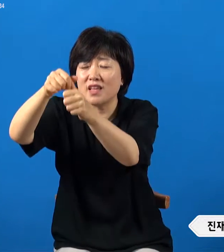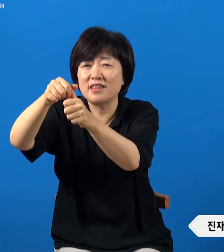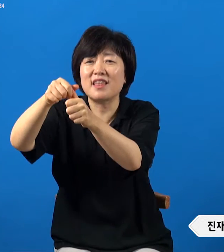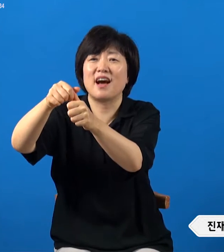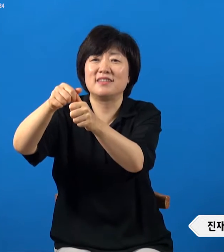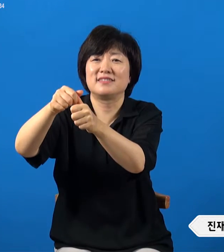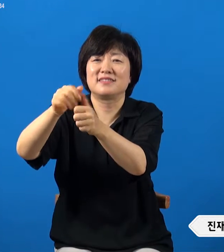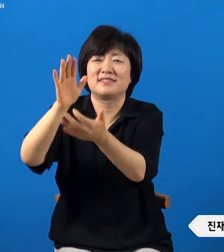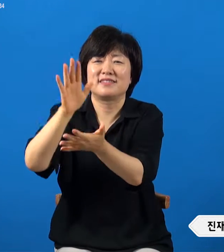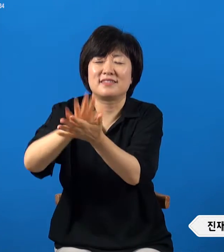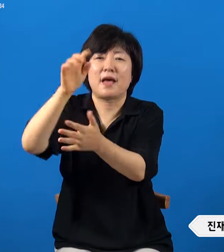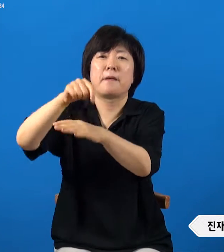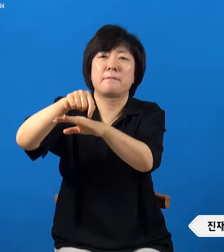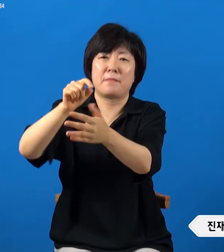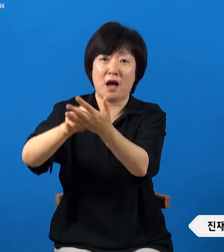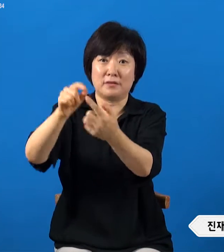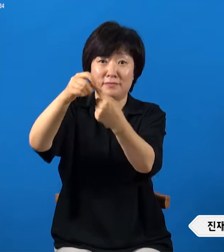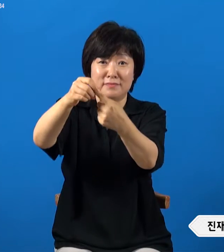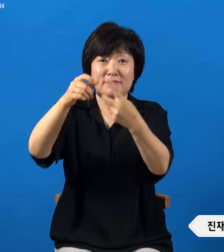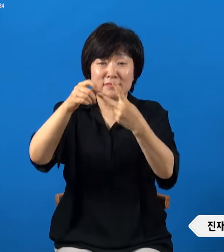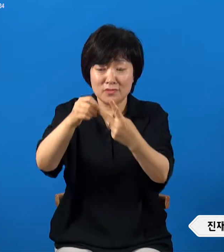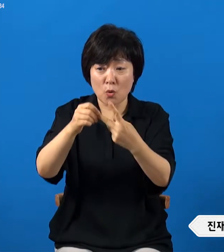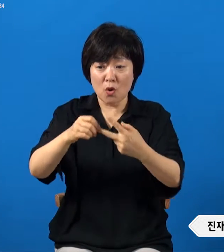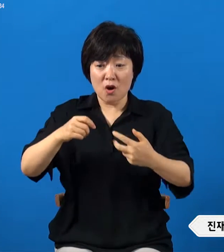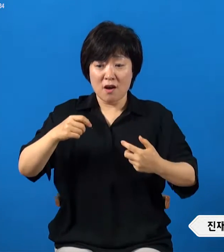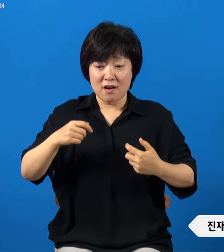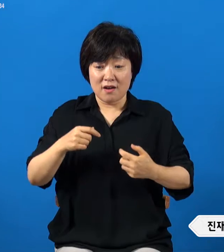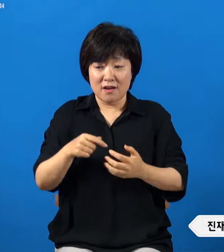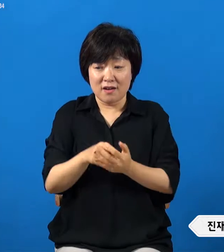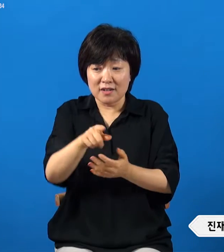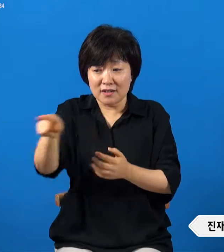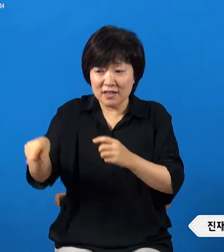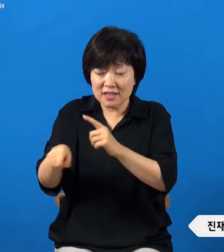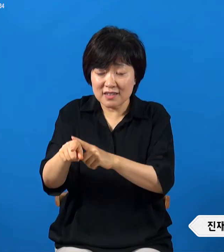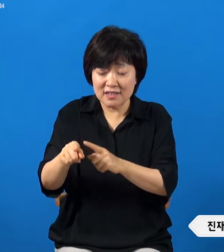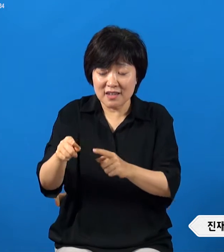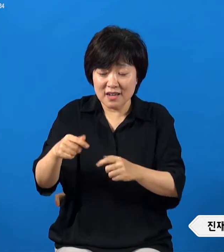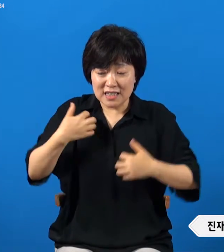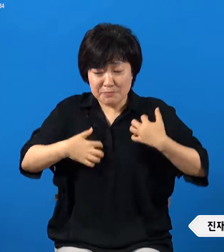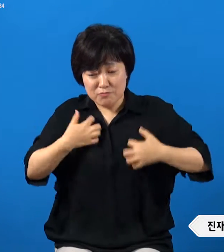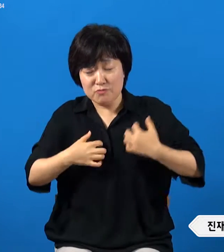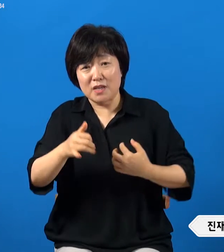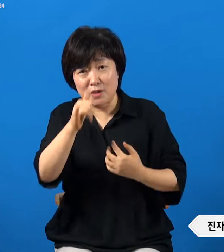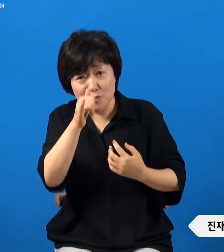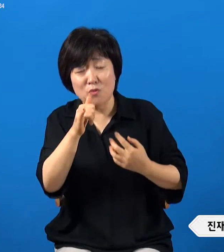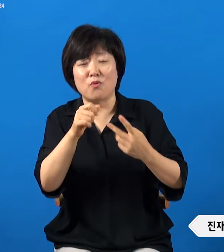있습니다. 증인의 삶을 사는 자들의 모습입니다.